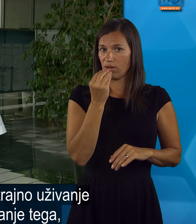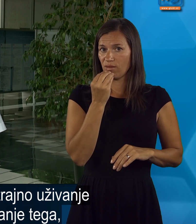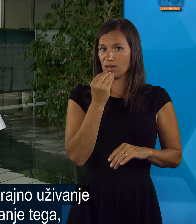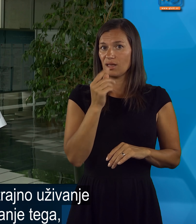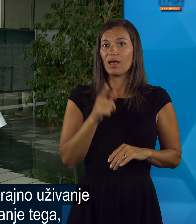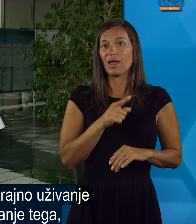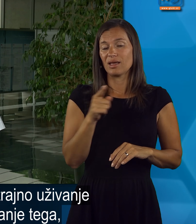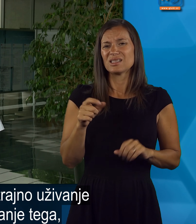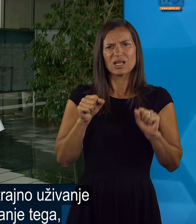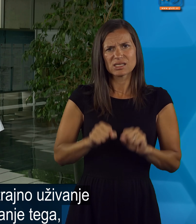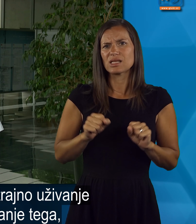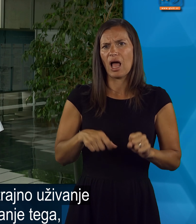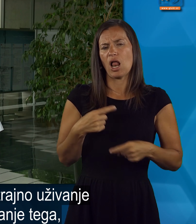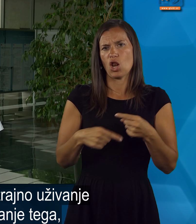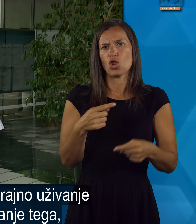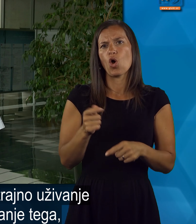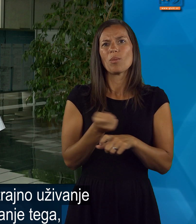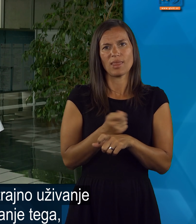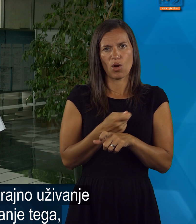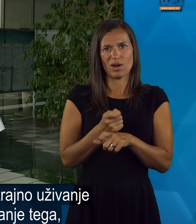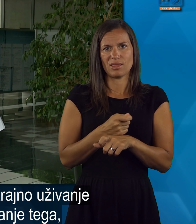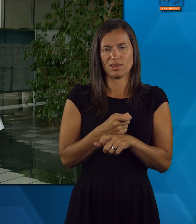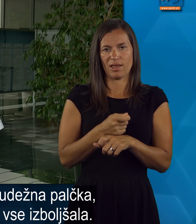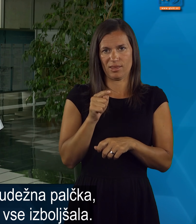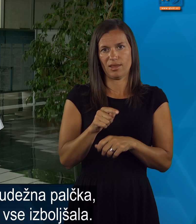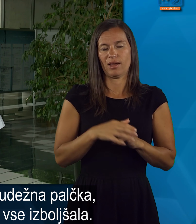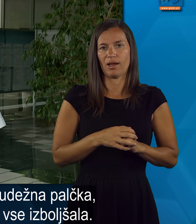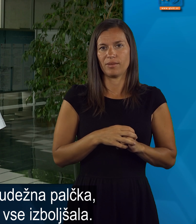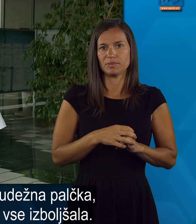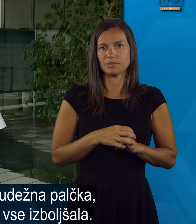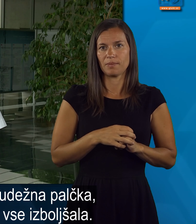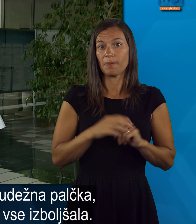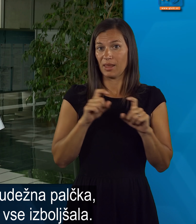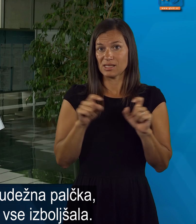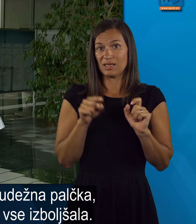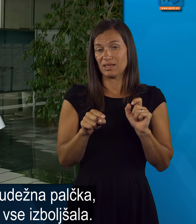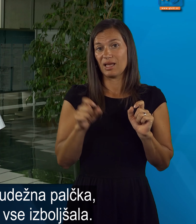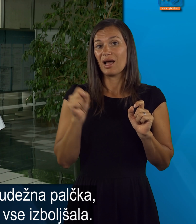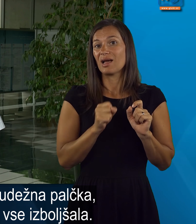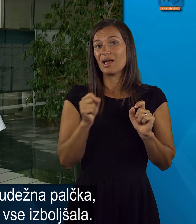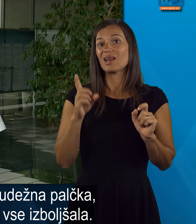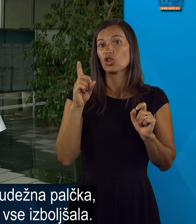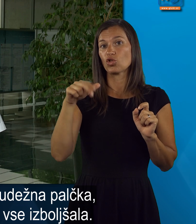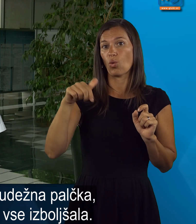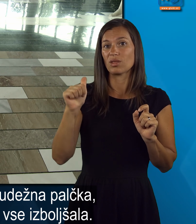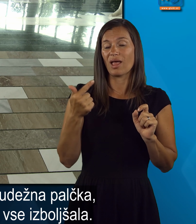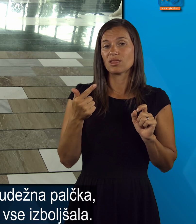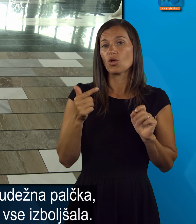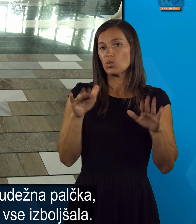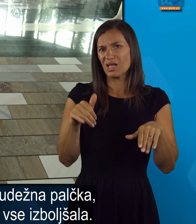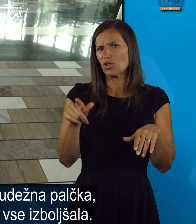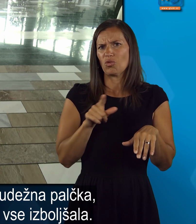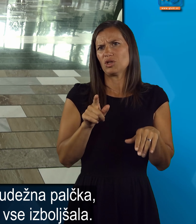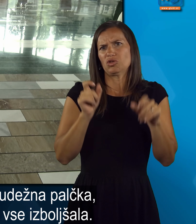in stalno obnavljanje tega, bom rekla. Zaradi tega, ker donat vseeno